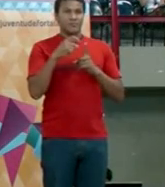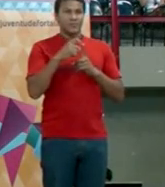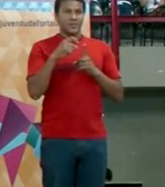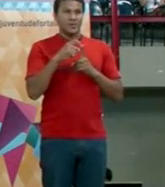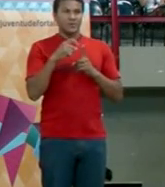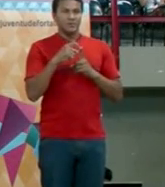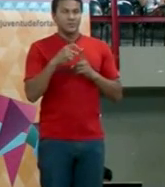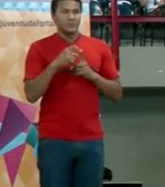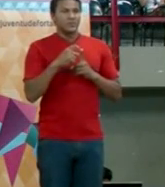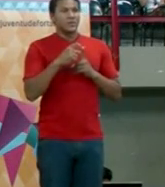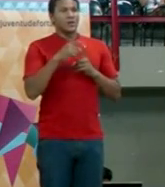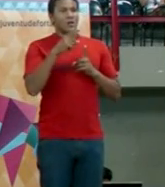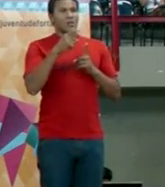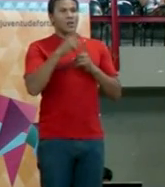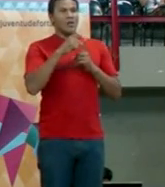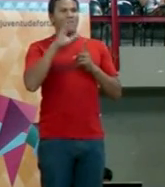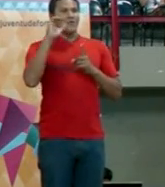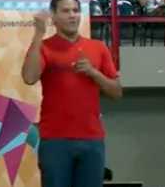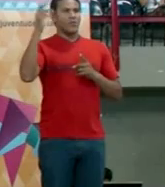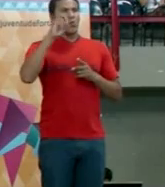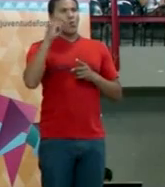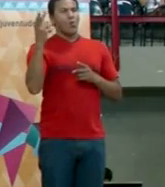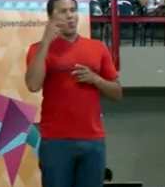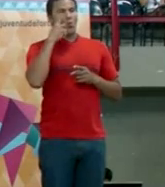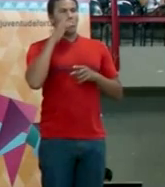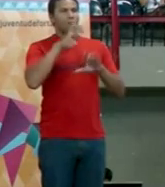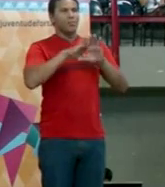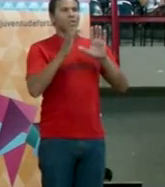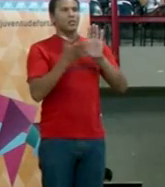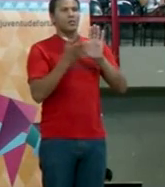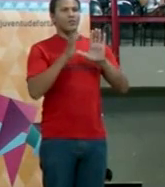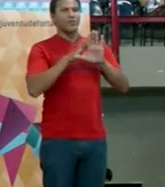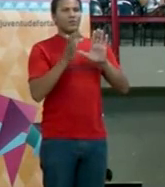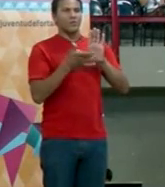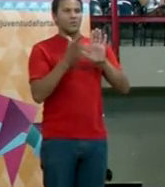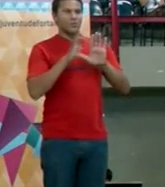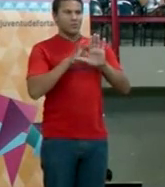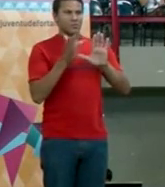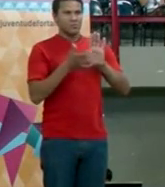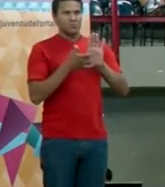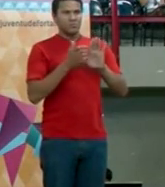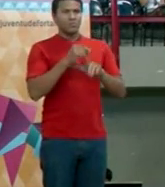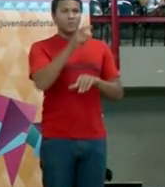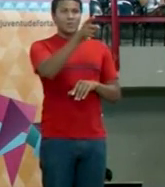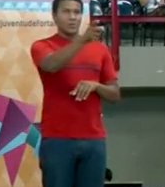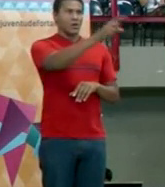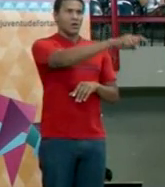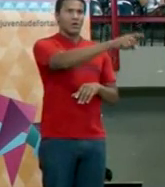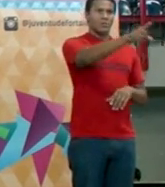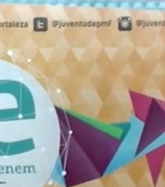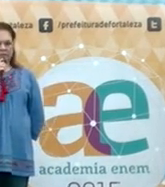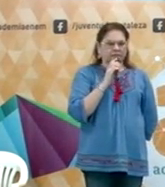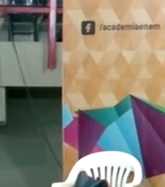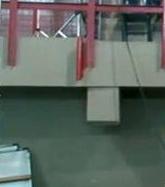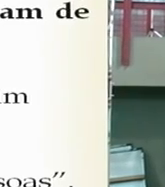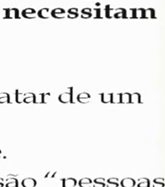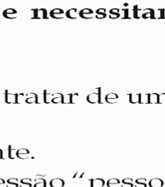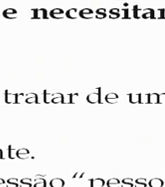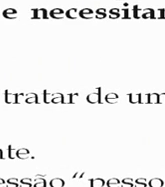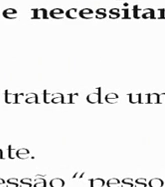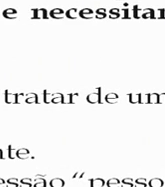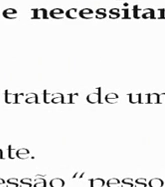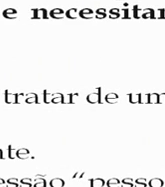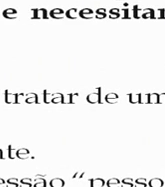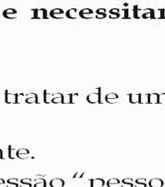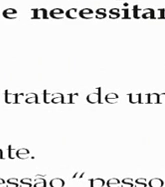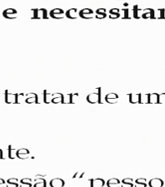com sentido metafórico. Tá? Vamos resolver outra questão para... falar dessas outras